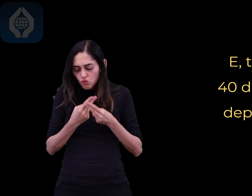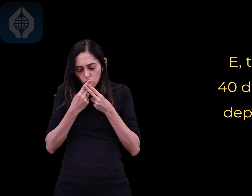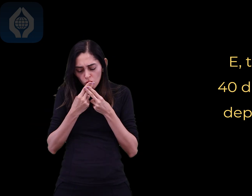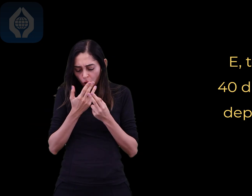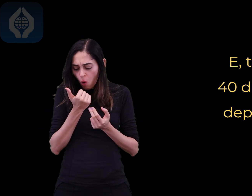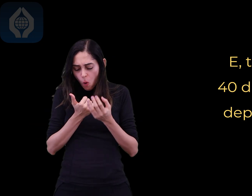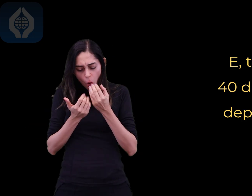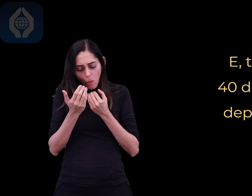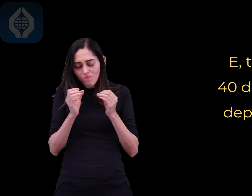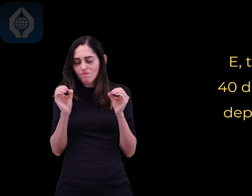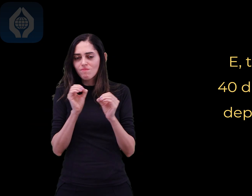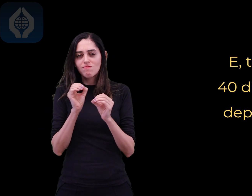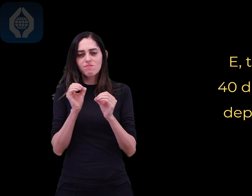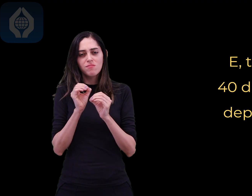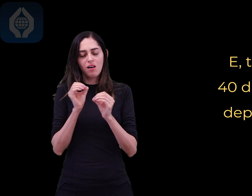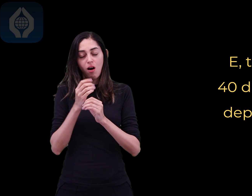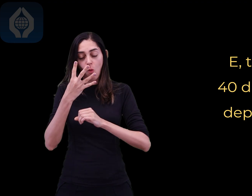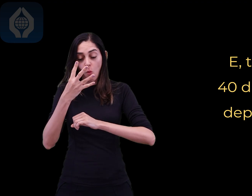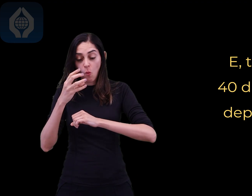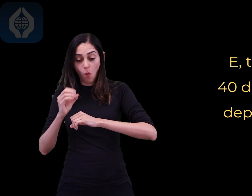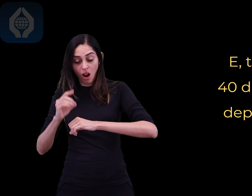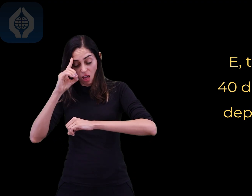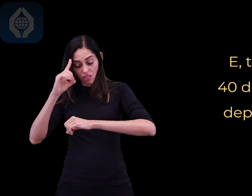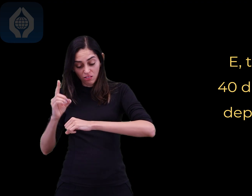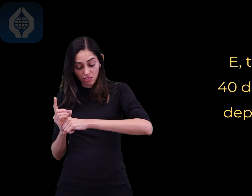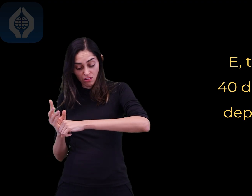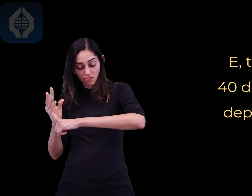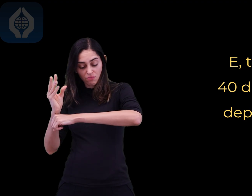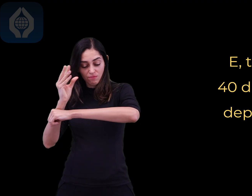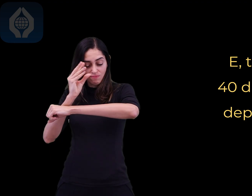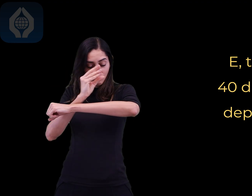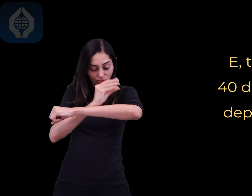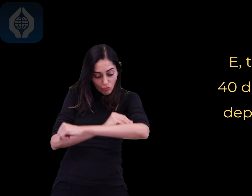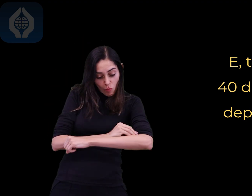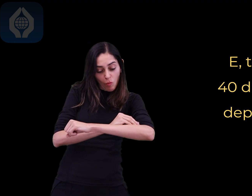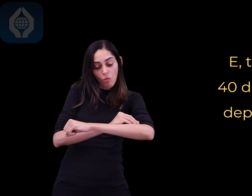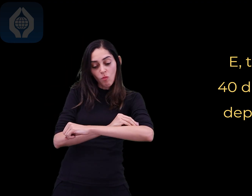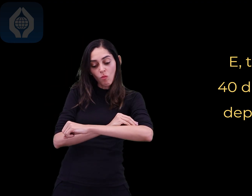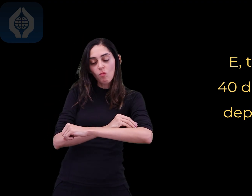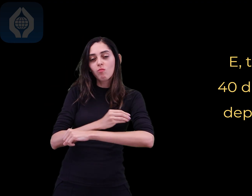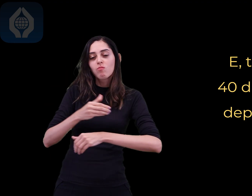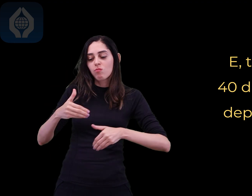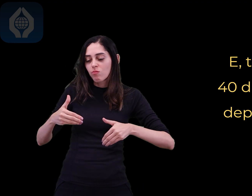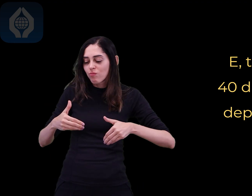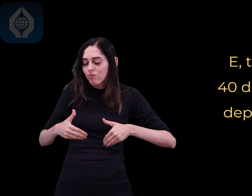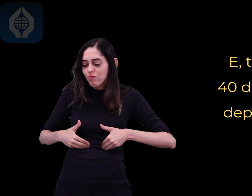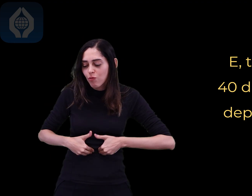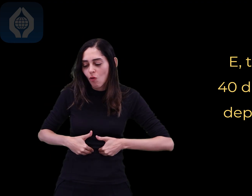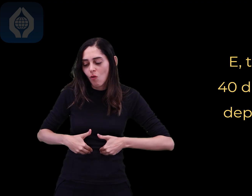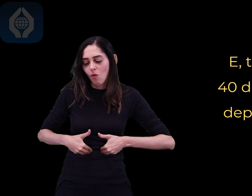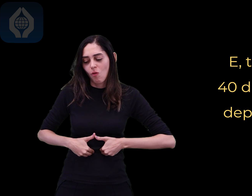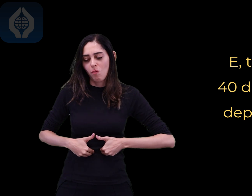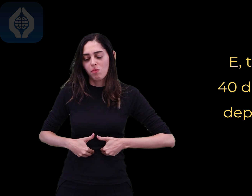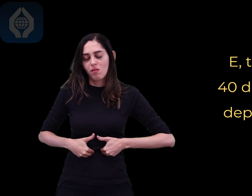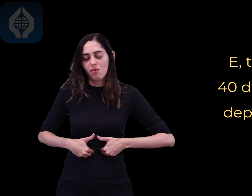40 noites, depois teve fome. Apesar de Jesus ser Deus, também era